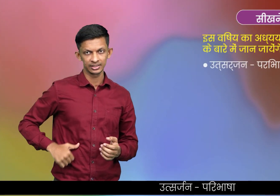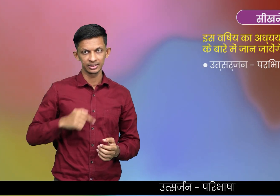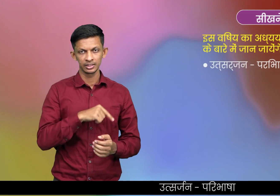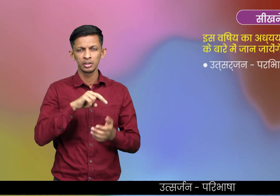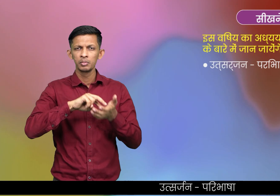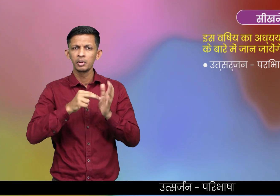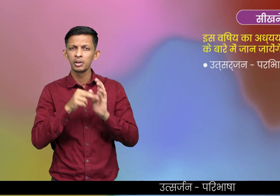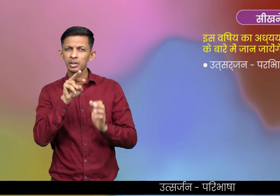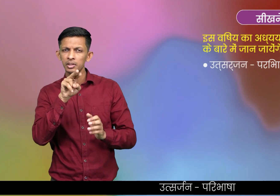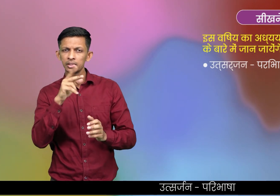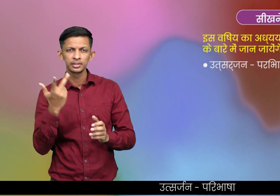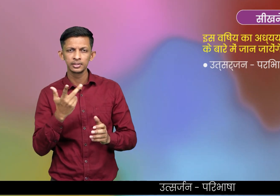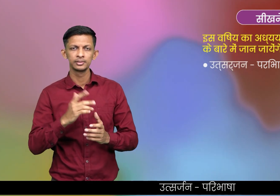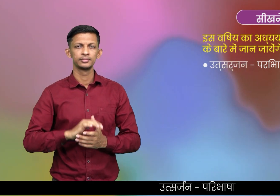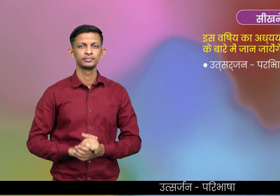उत्सर्जन। परिभाषा।